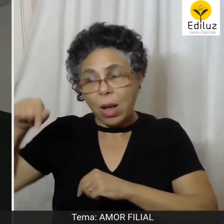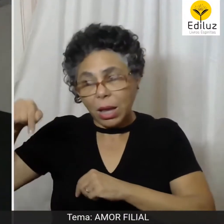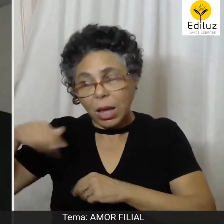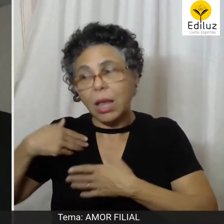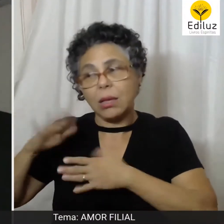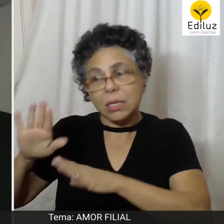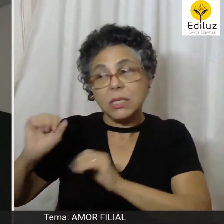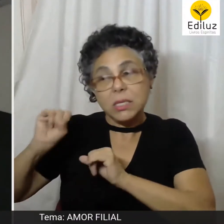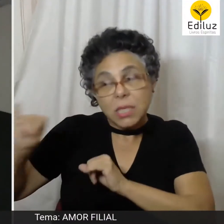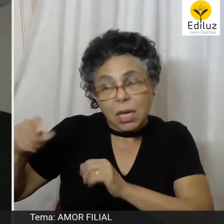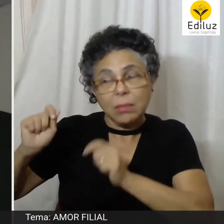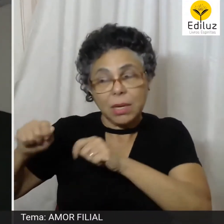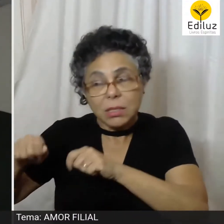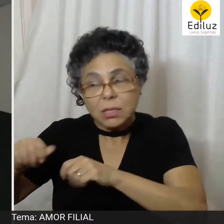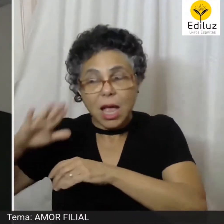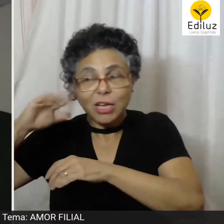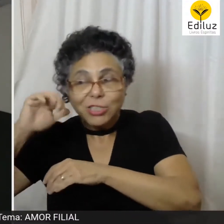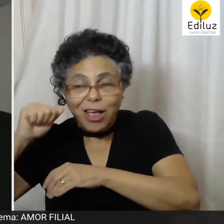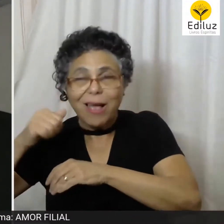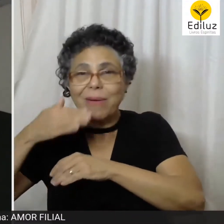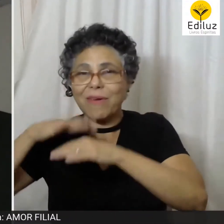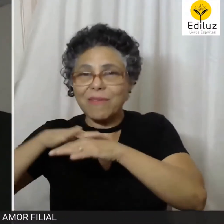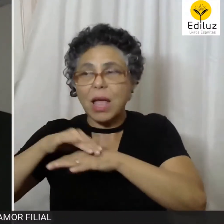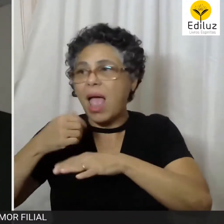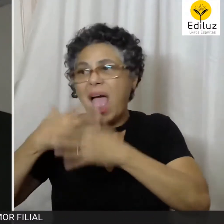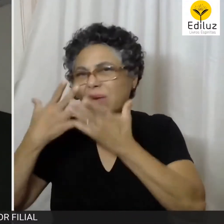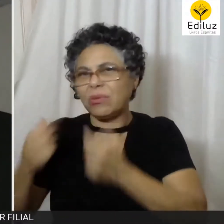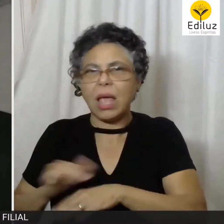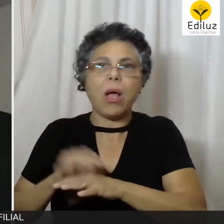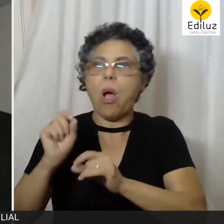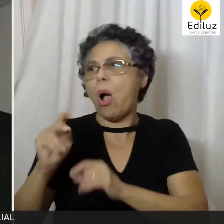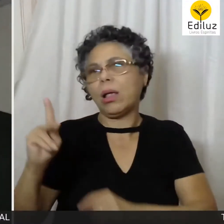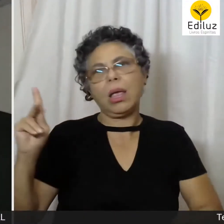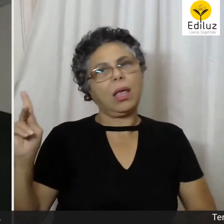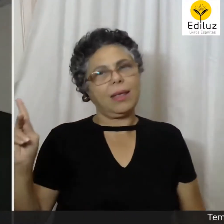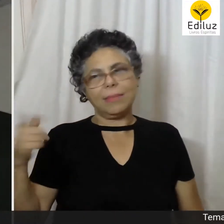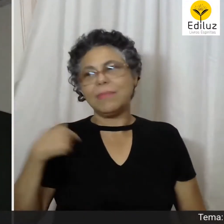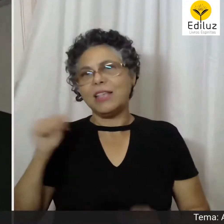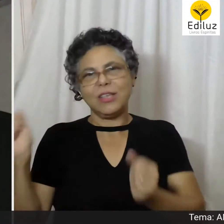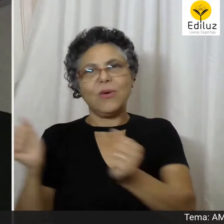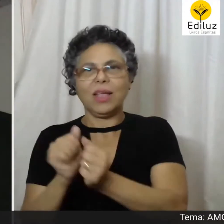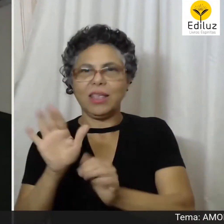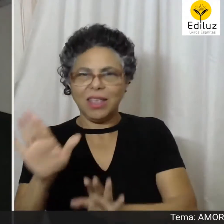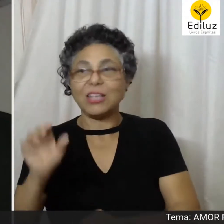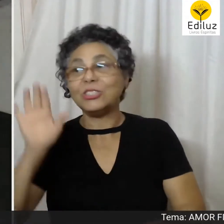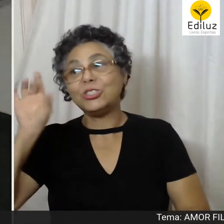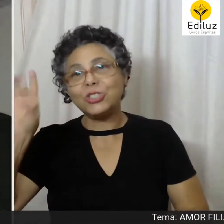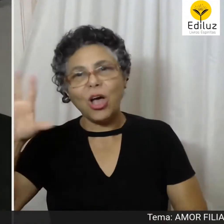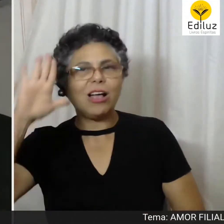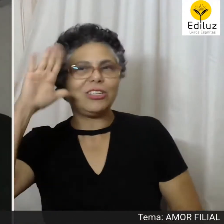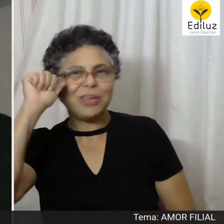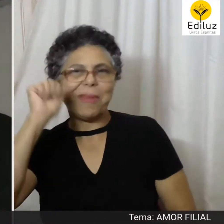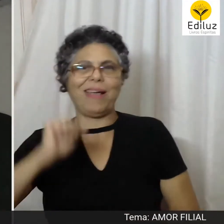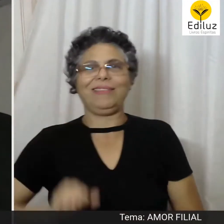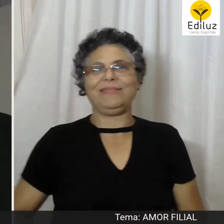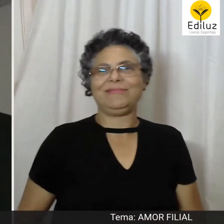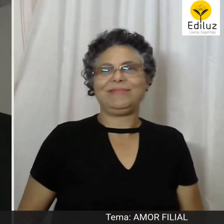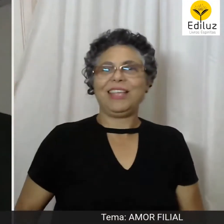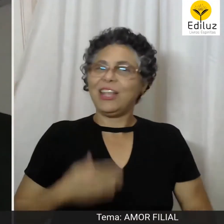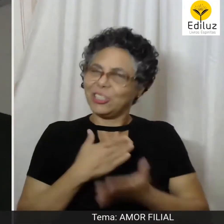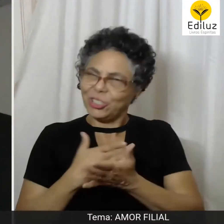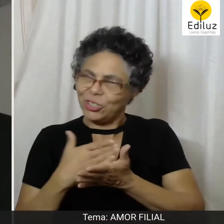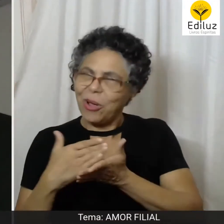coisa. Quer conversar? Não, não quero conversar. Ok, mas eu estou por aqui. É só chamar e a gente